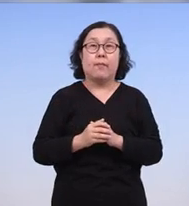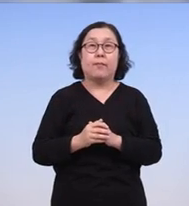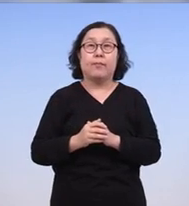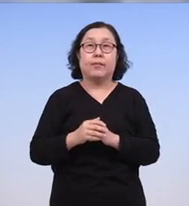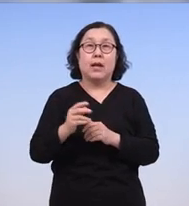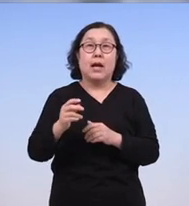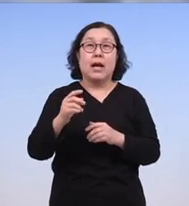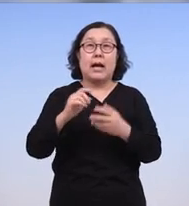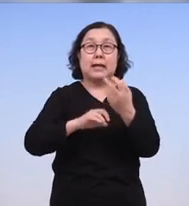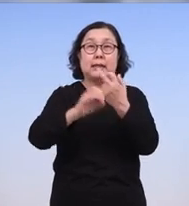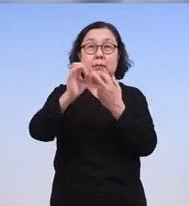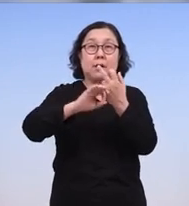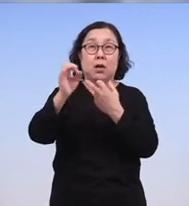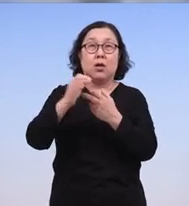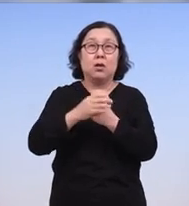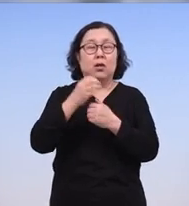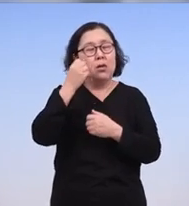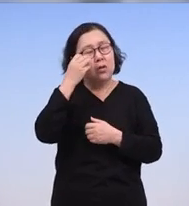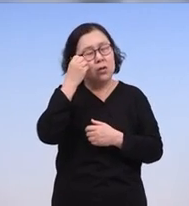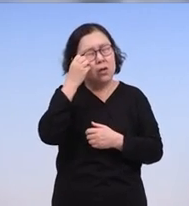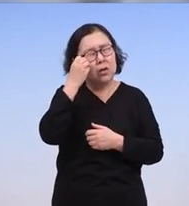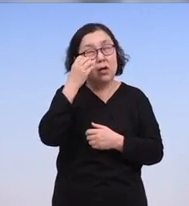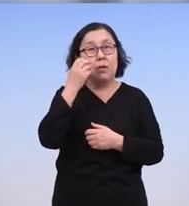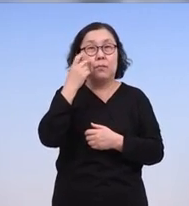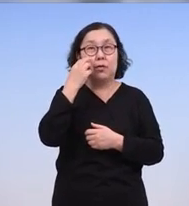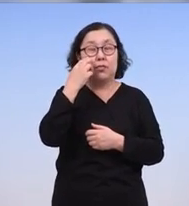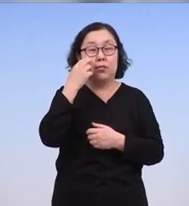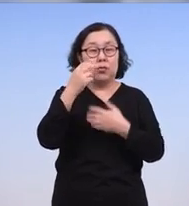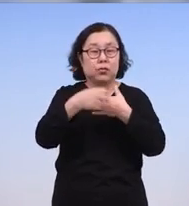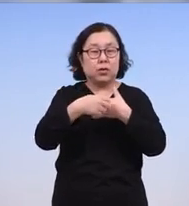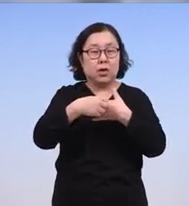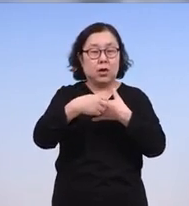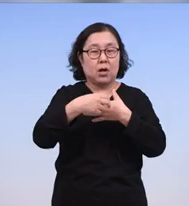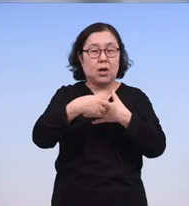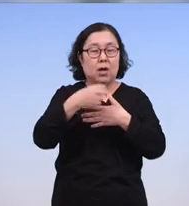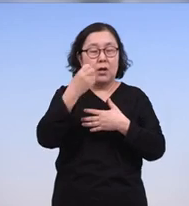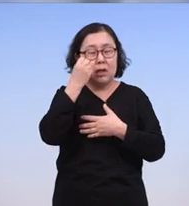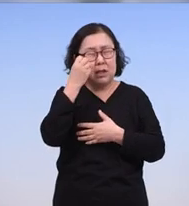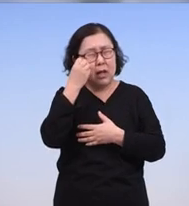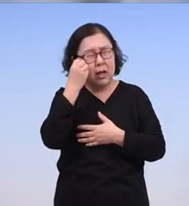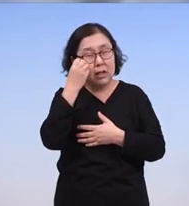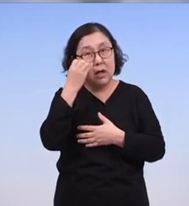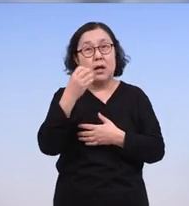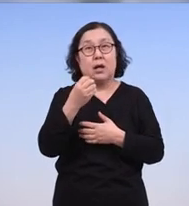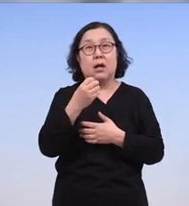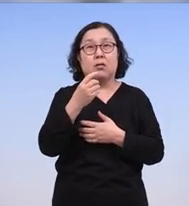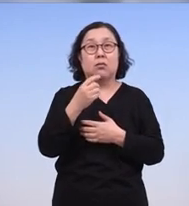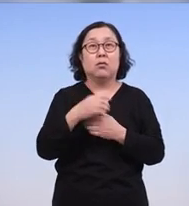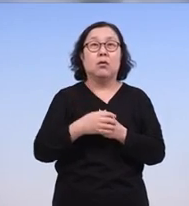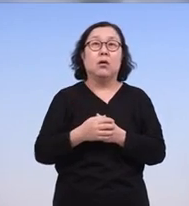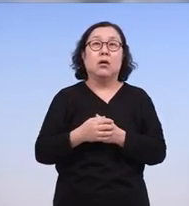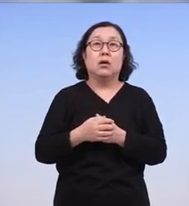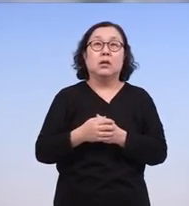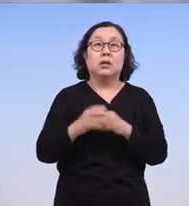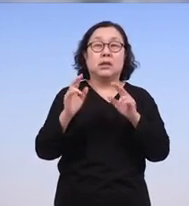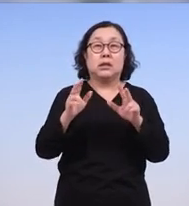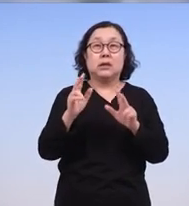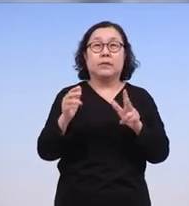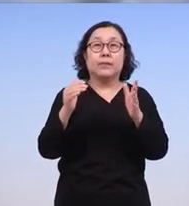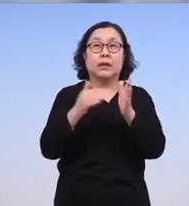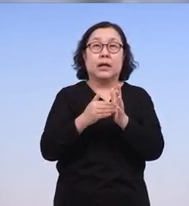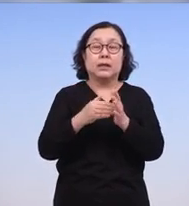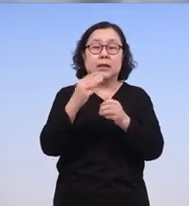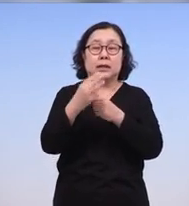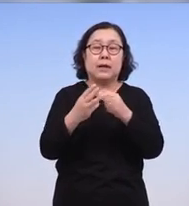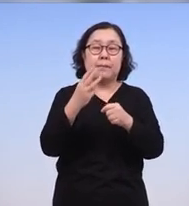그 다음날 아침에 의사가 와가지고, 의사가 이상하다, 미국 의사가 이상하다 그렇게 하고, 그게